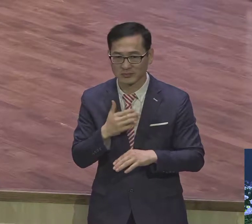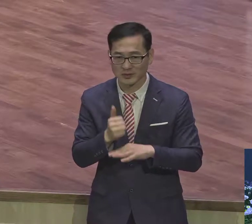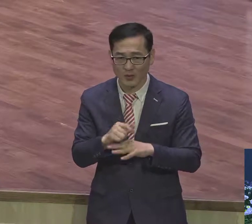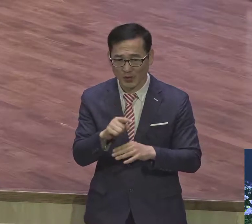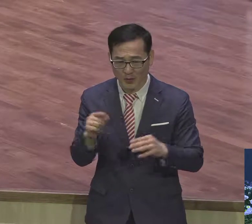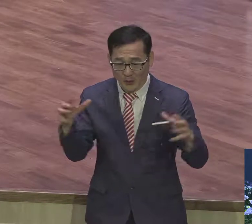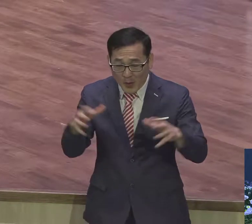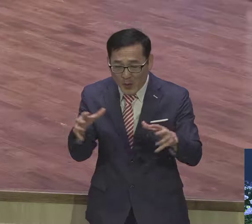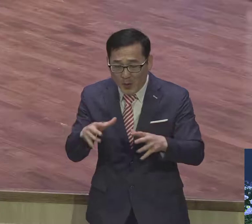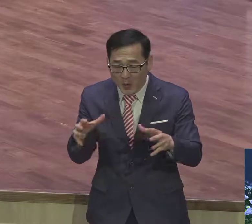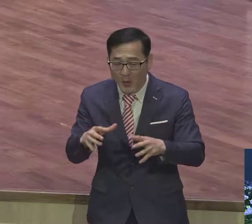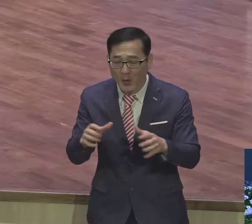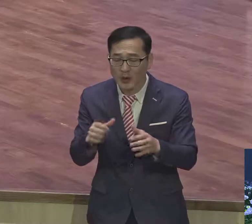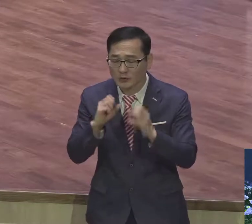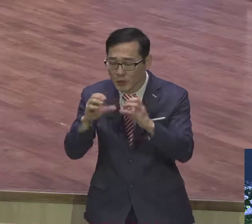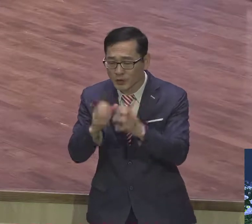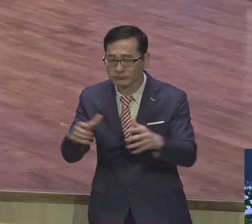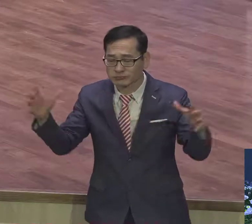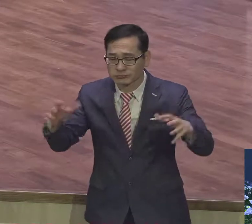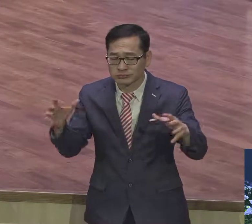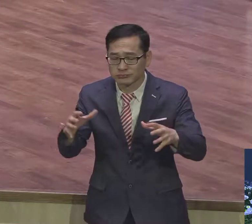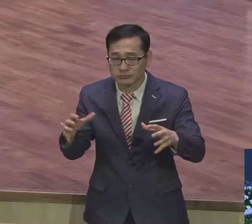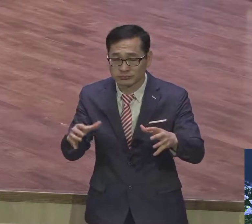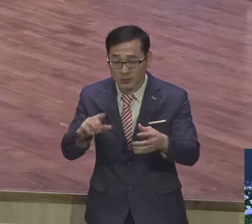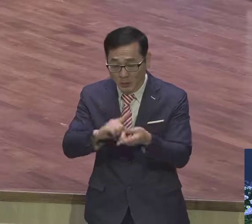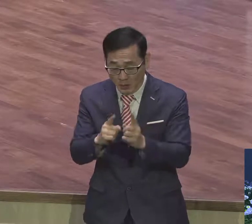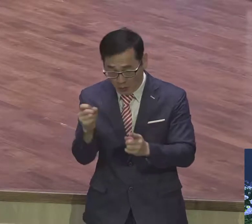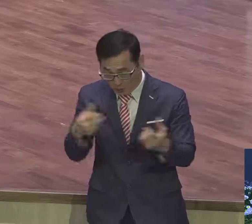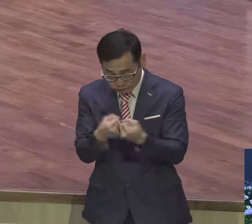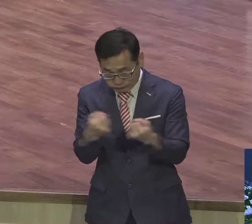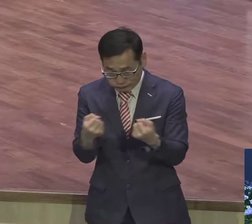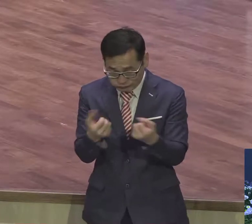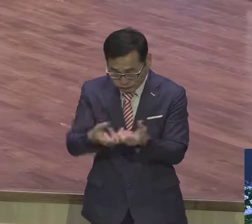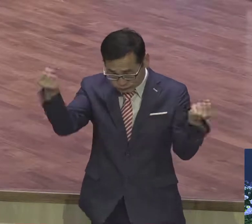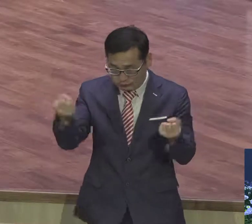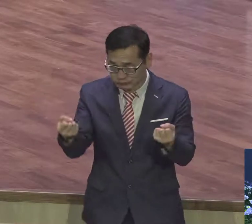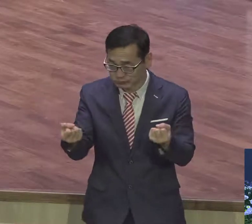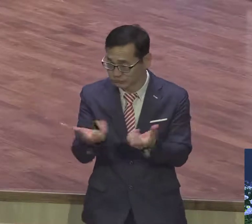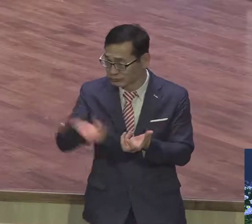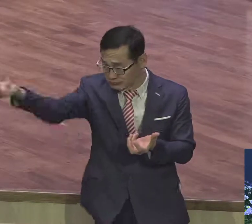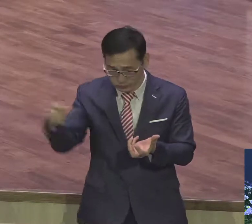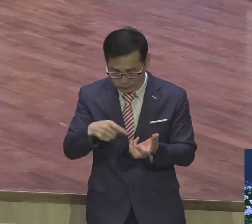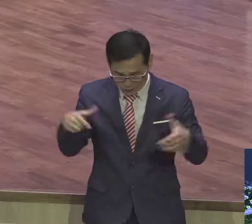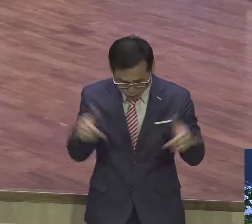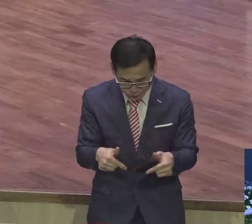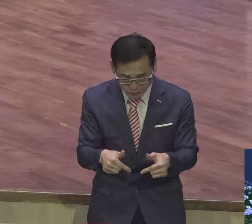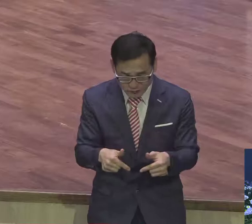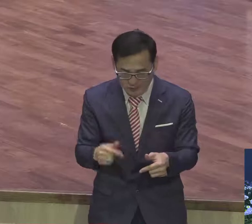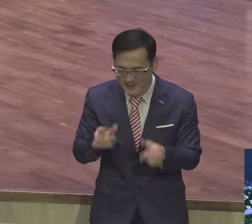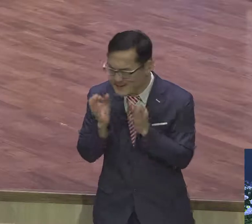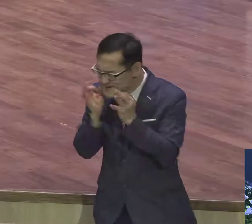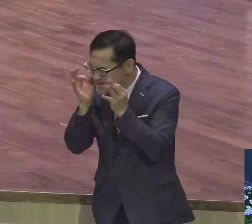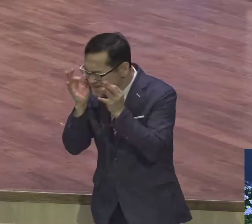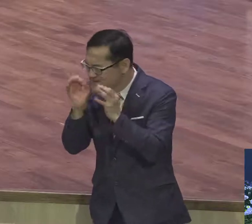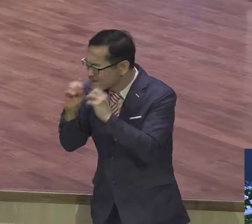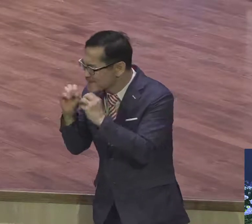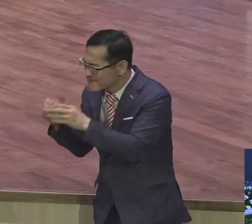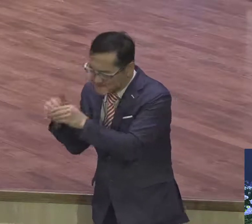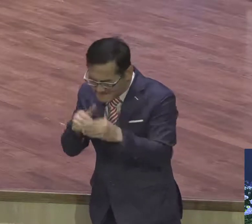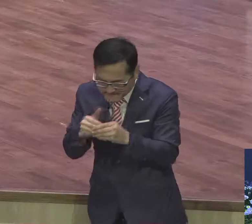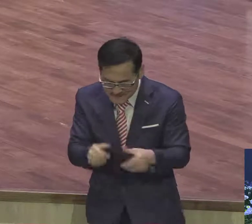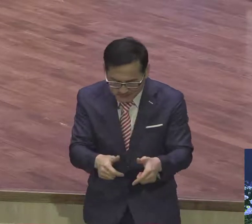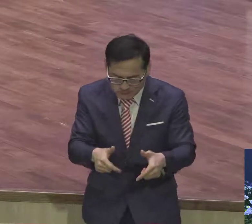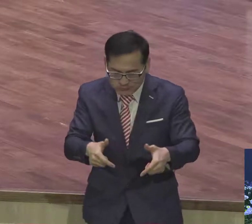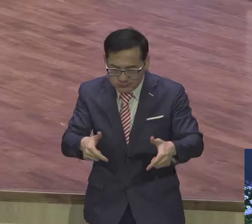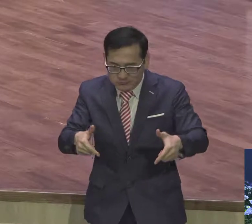나가고 들어가고 막 서로 분쟁이 생기고 근근히 피특이 싸워가지고 300명 올려놓으면 또 300명 가지고 또